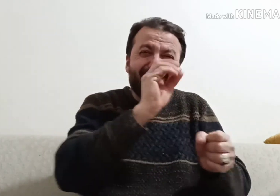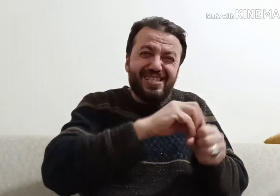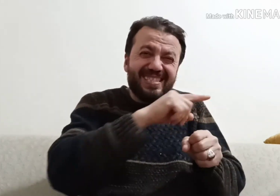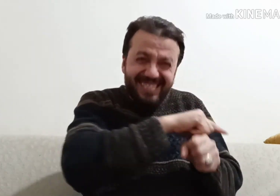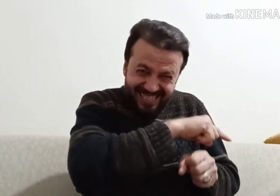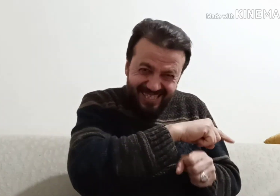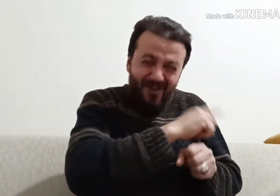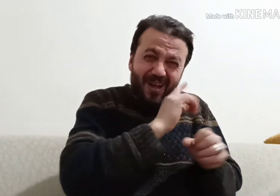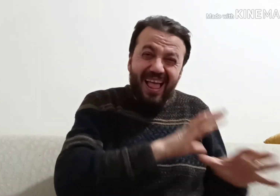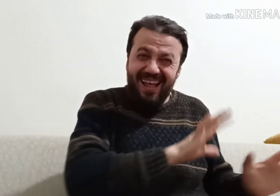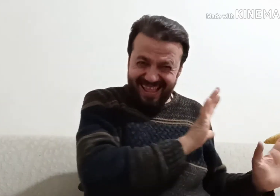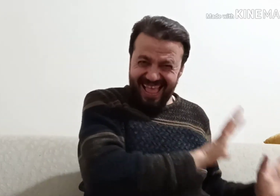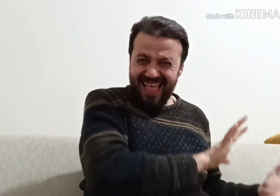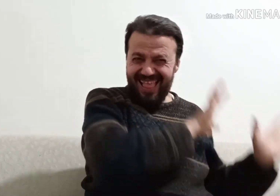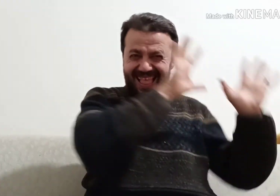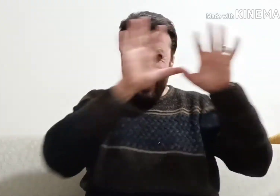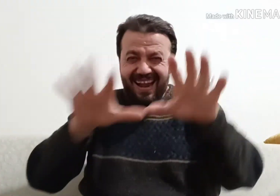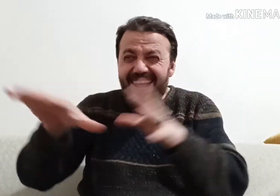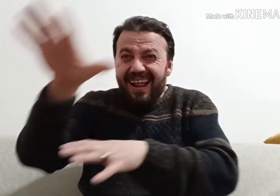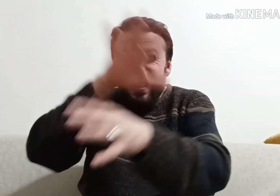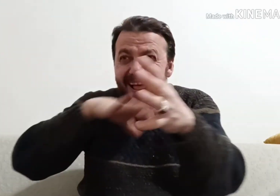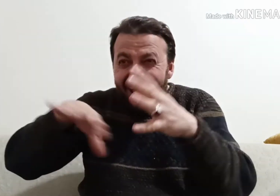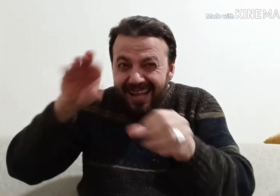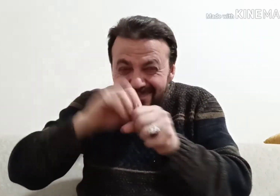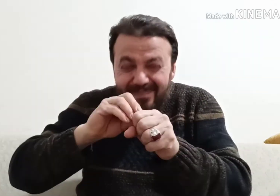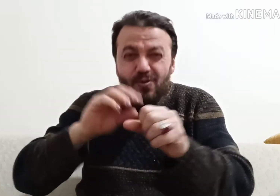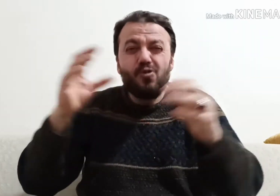Bir gün dolduktan sonra o hapishanedeki kişiler